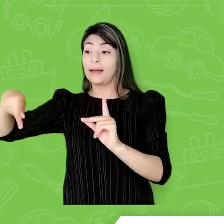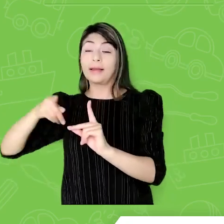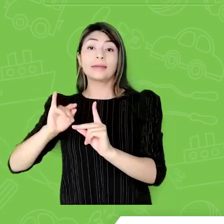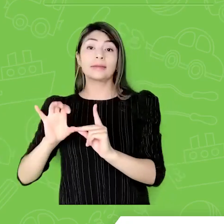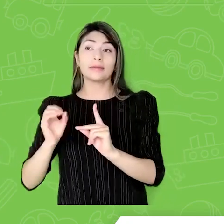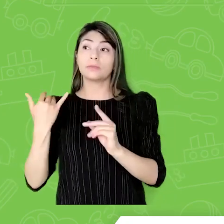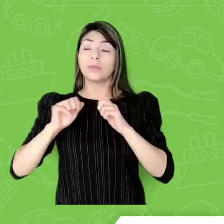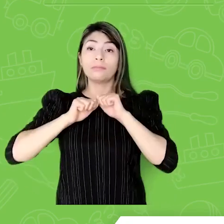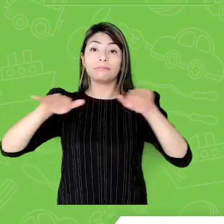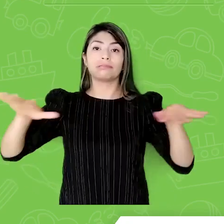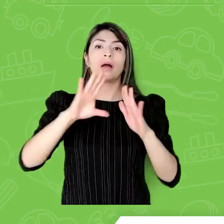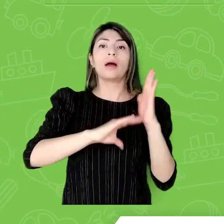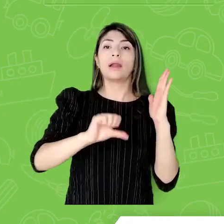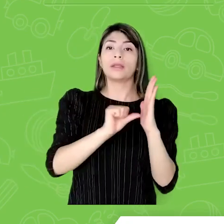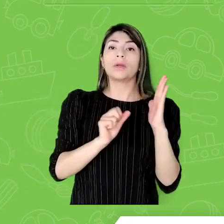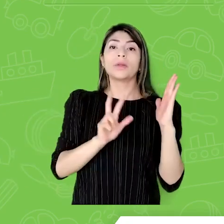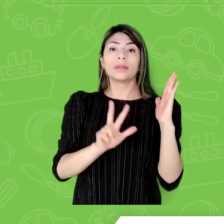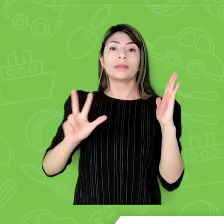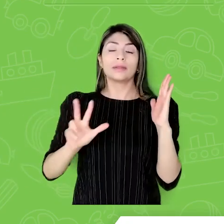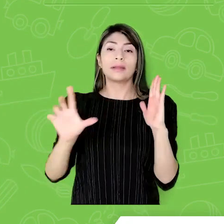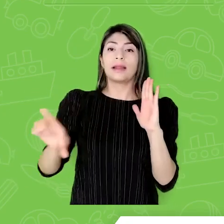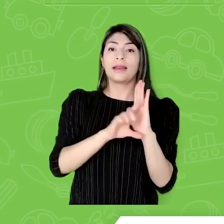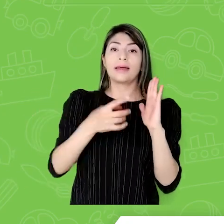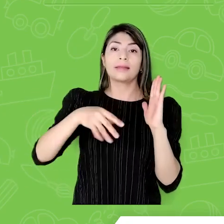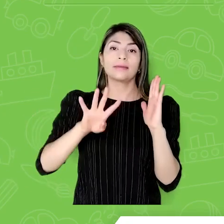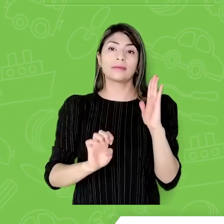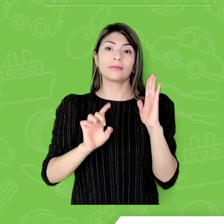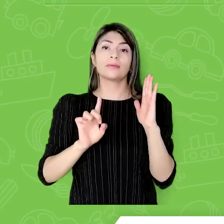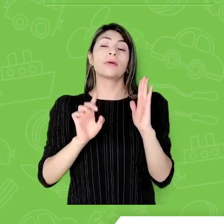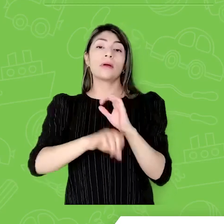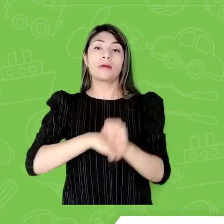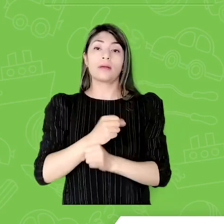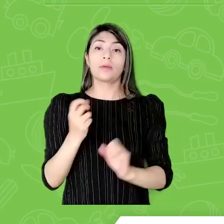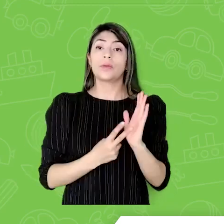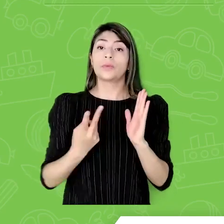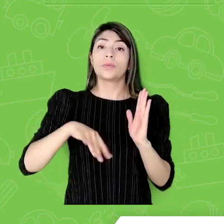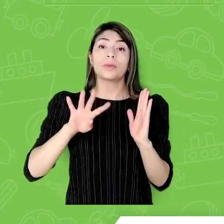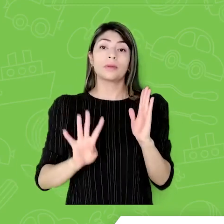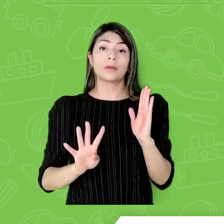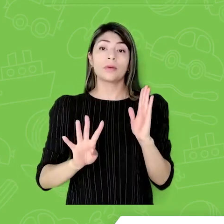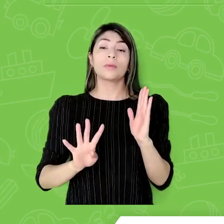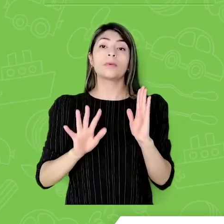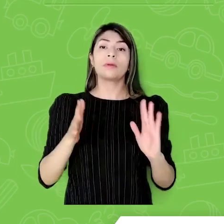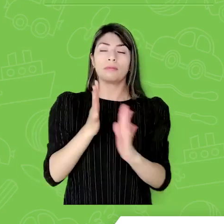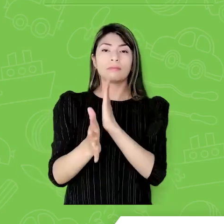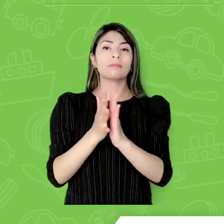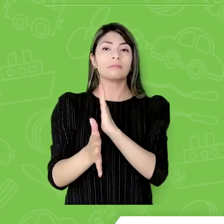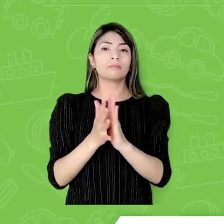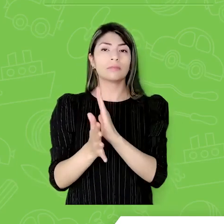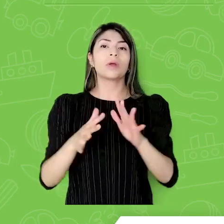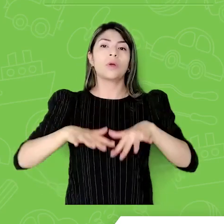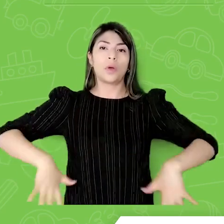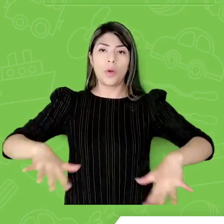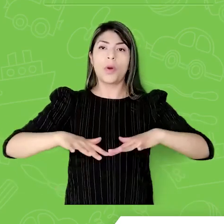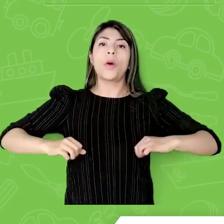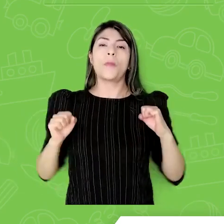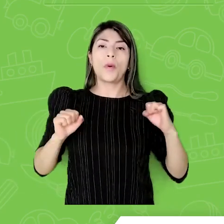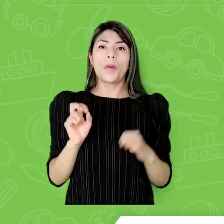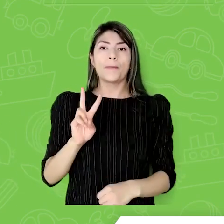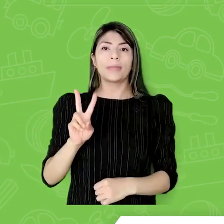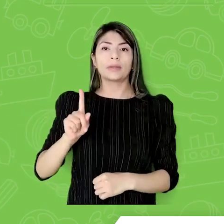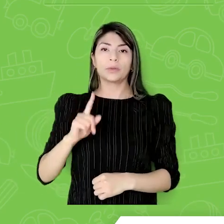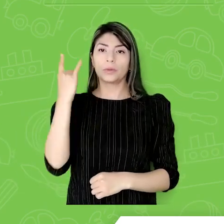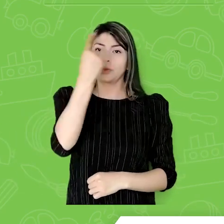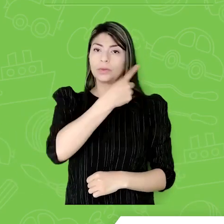enlace SIMO, de conformidad con lo dispuesto en el inciso final del artículo 33 de la Ley 909 de